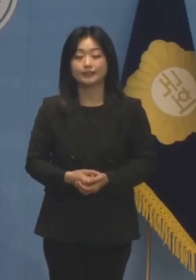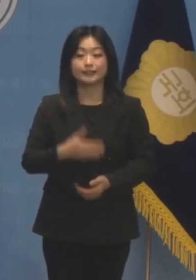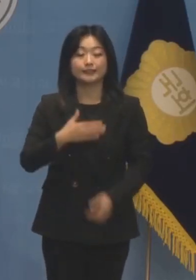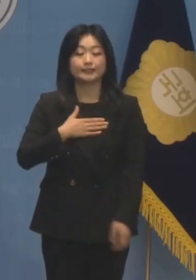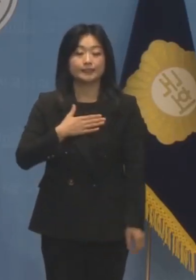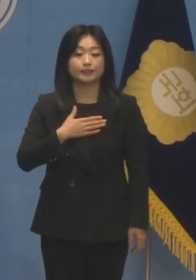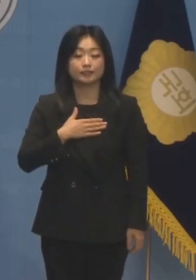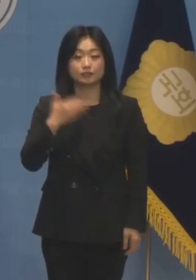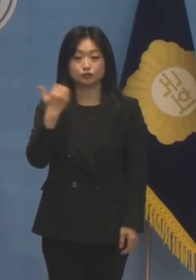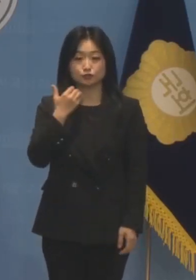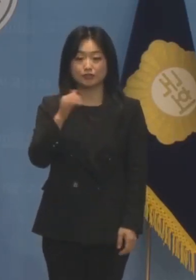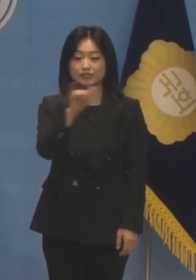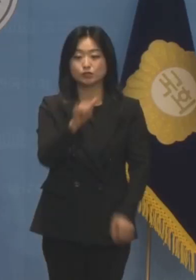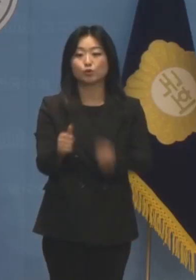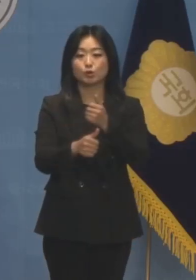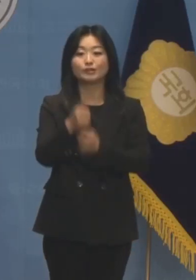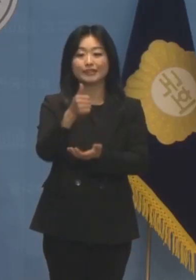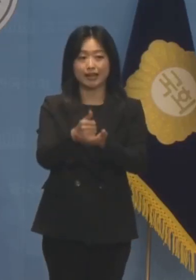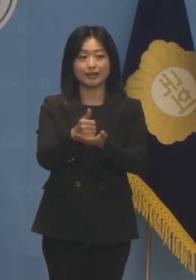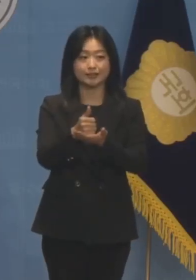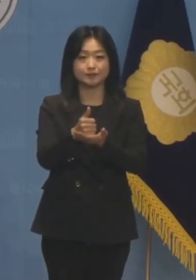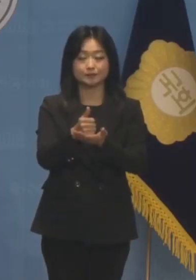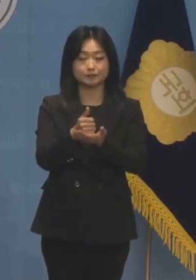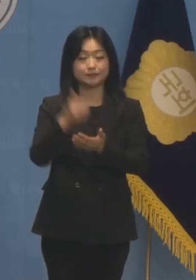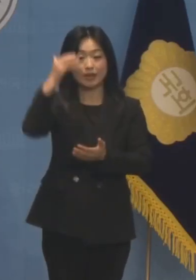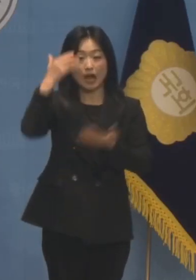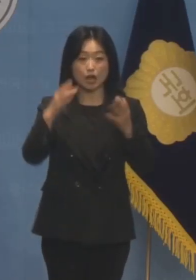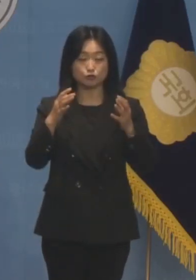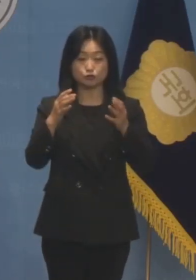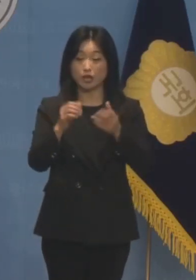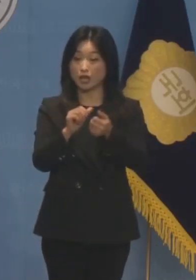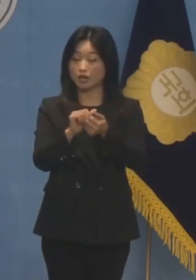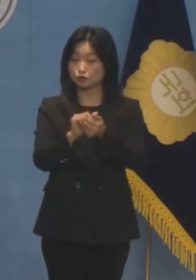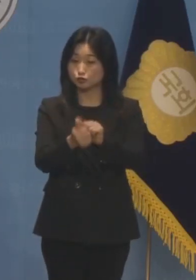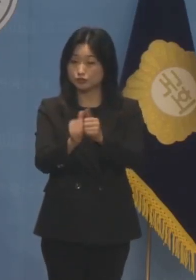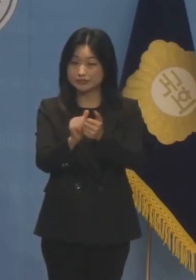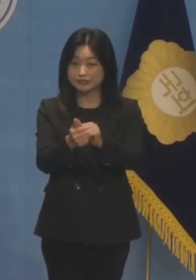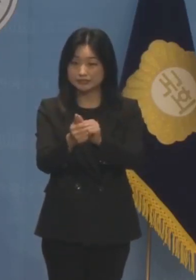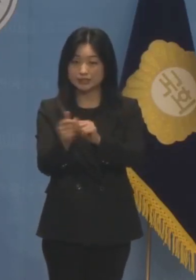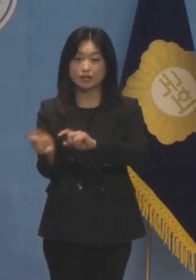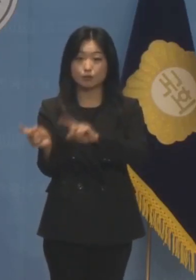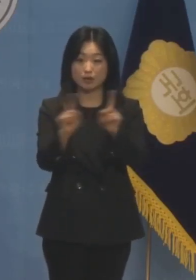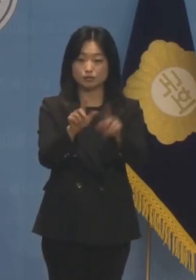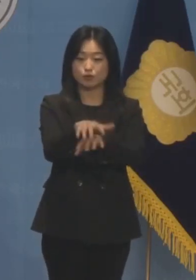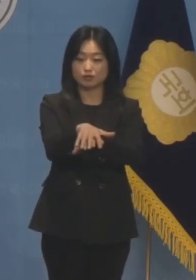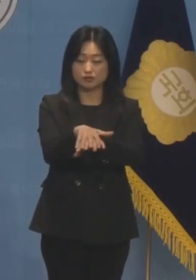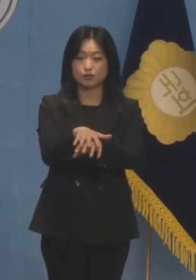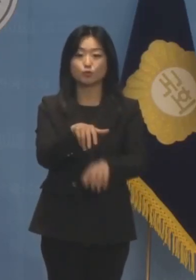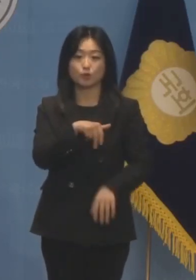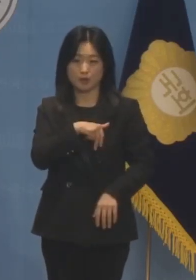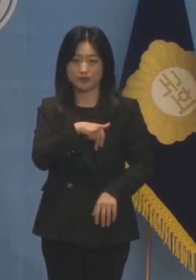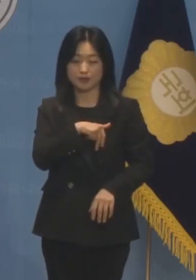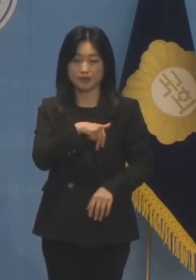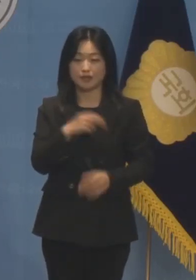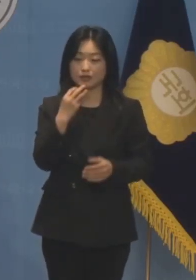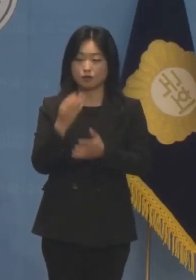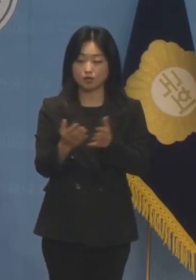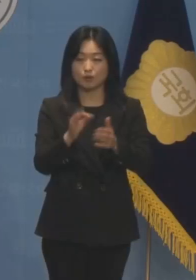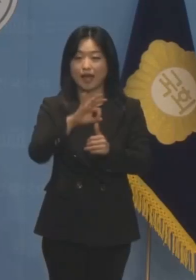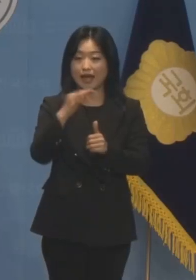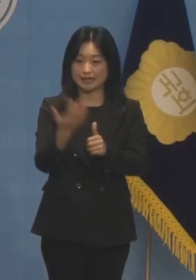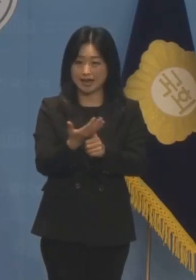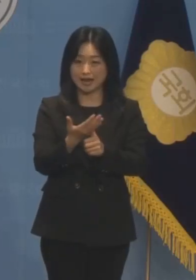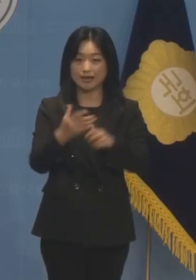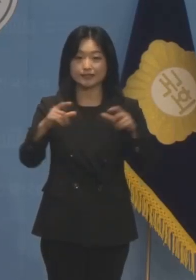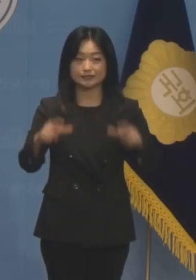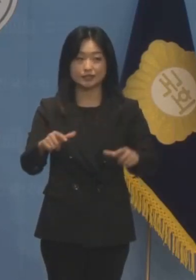저는 을지로 위원장이고요. 대한민국 주식시장 활성화 TF 위원이고 경기도 안양시 동안구